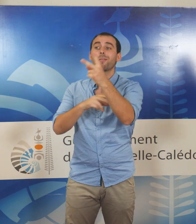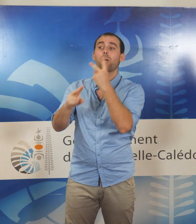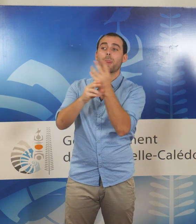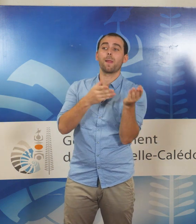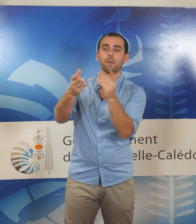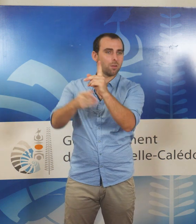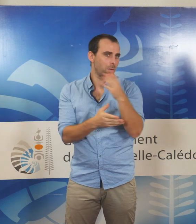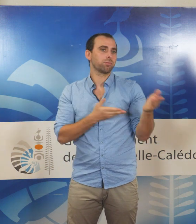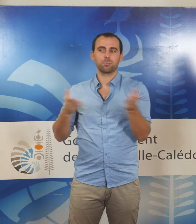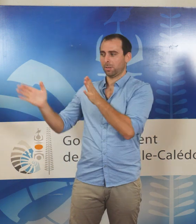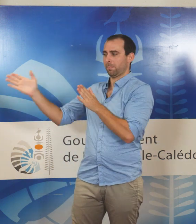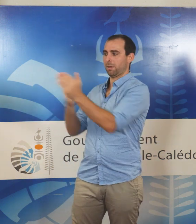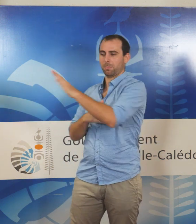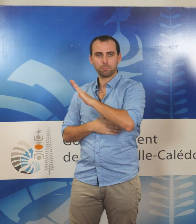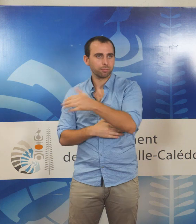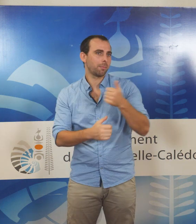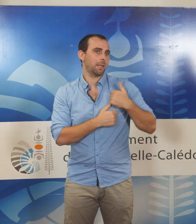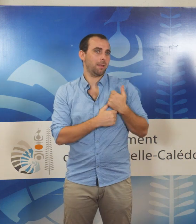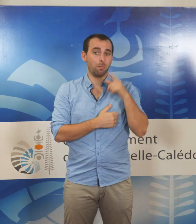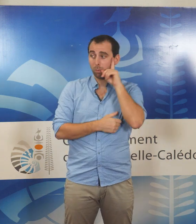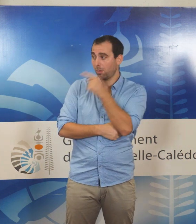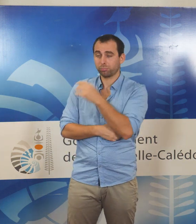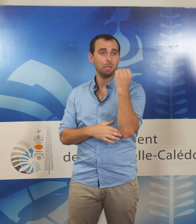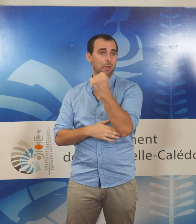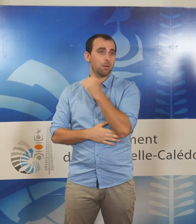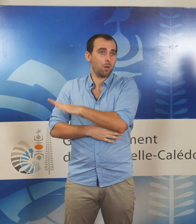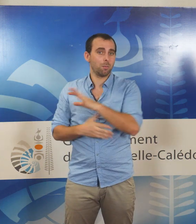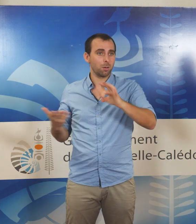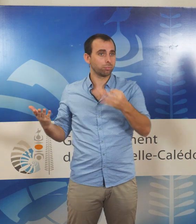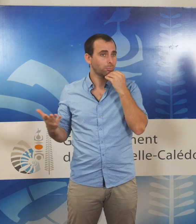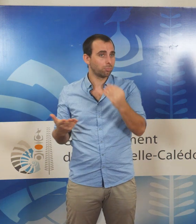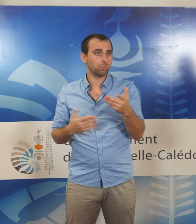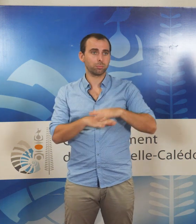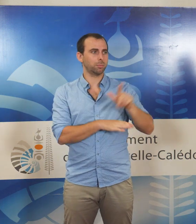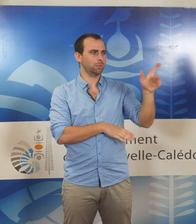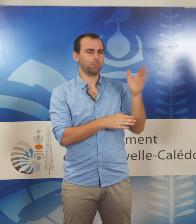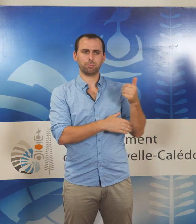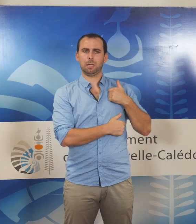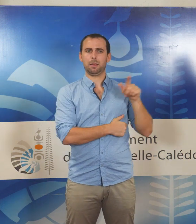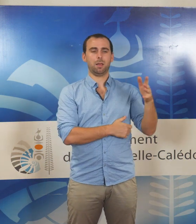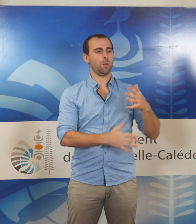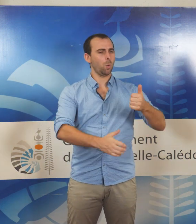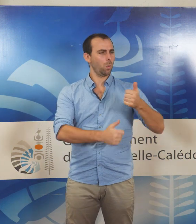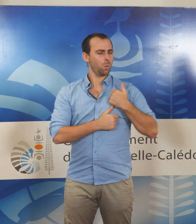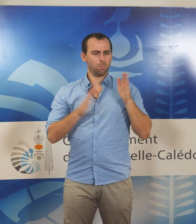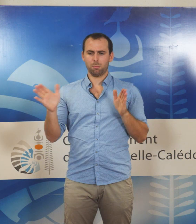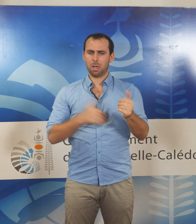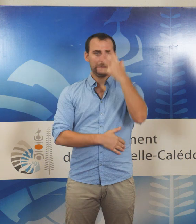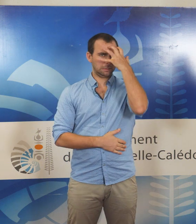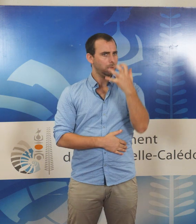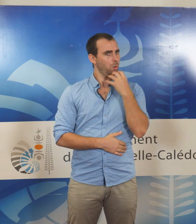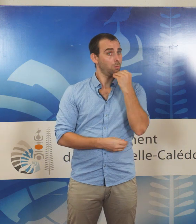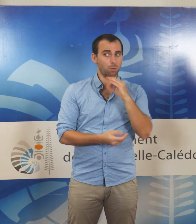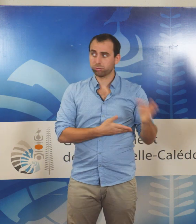que ça permet d'avoir un isolement de ces personnes et parce que ces personnes, ces militaires, ont une discipline qui est extrêmement stricte et qui permettent